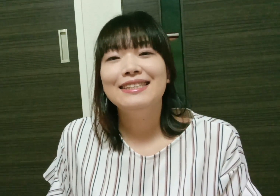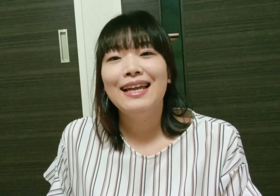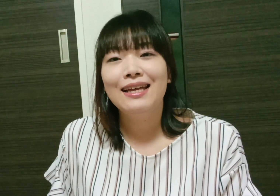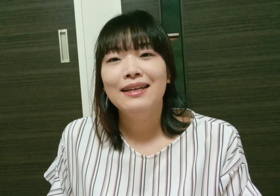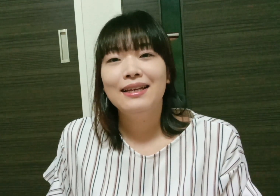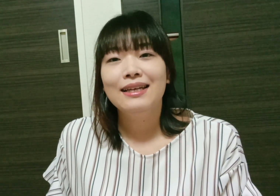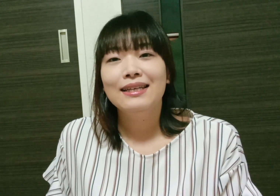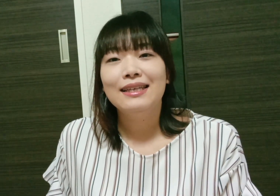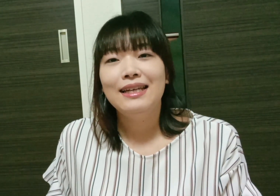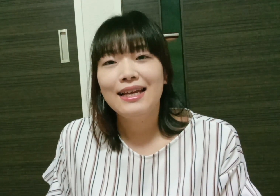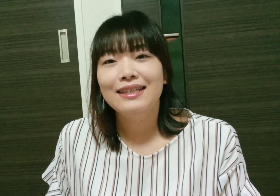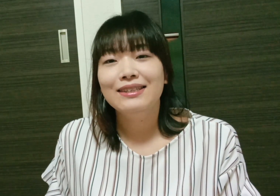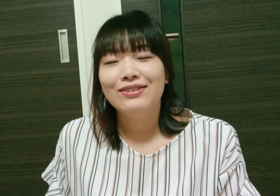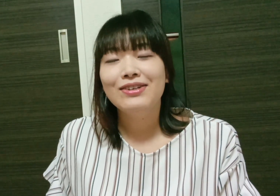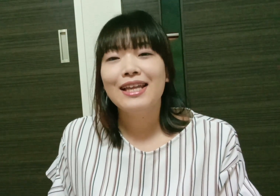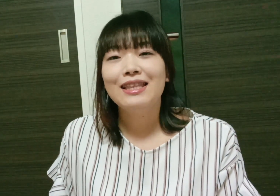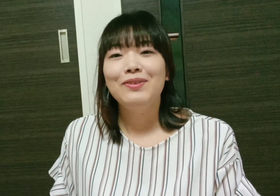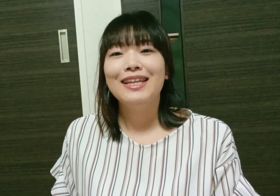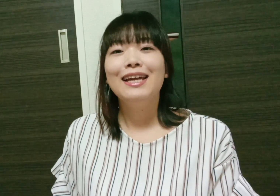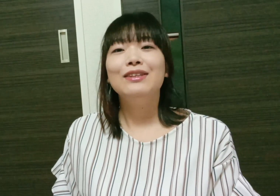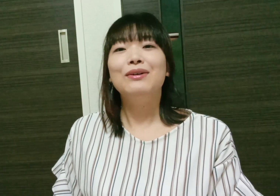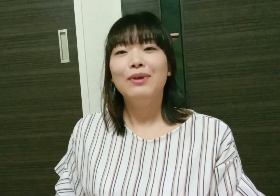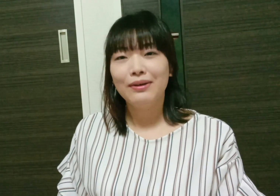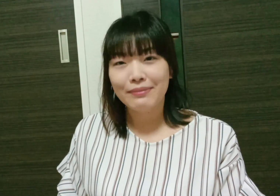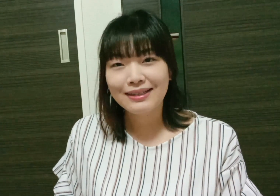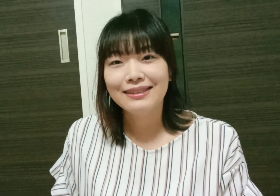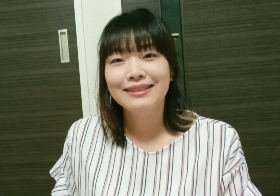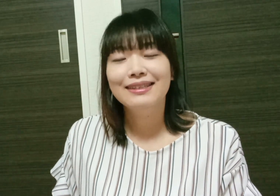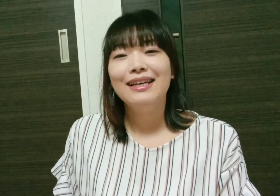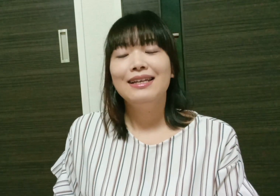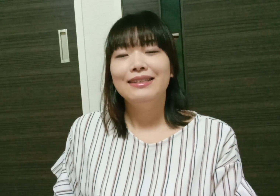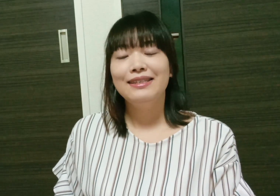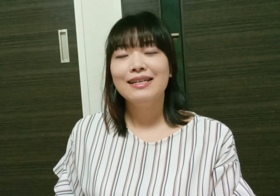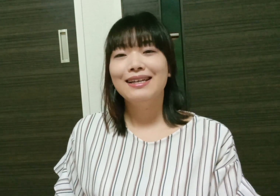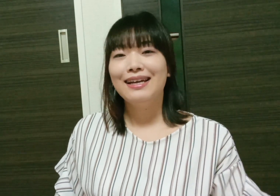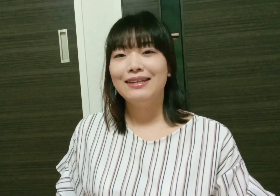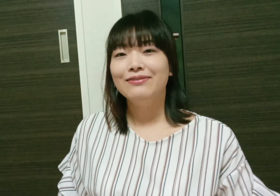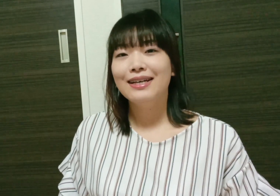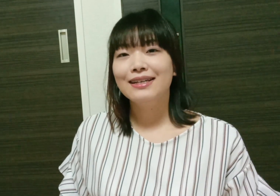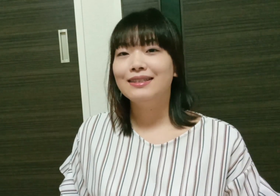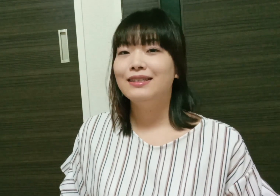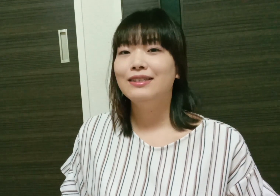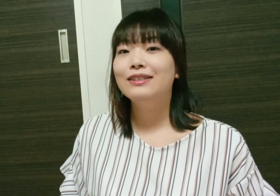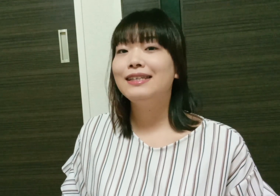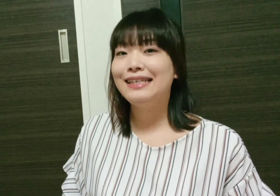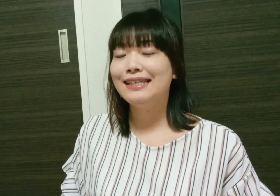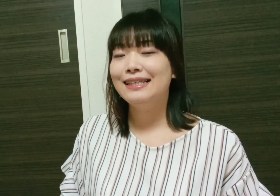で、嫌いをやってみたいと思います。前回は、好き